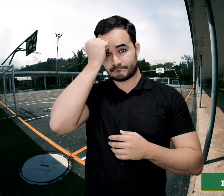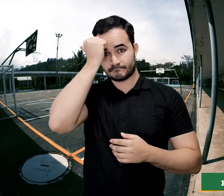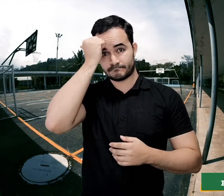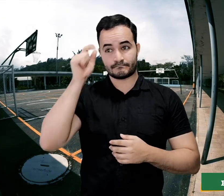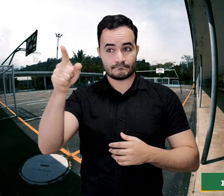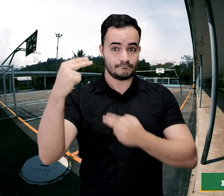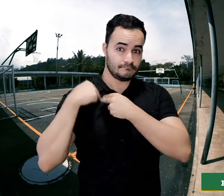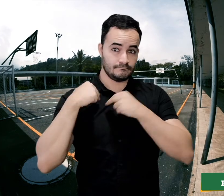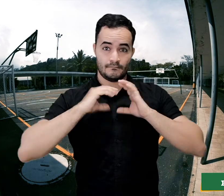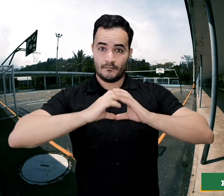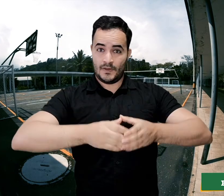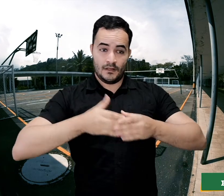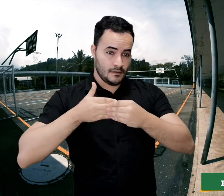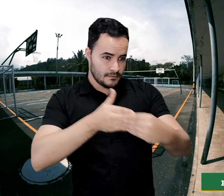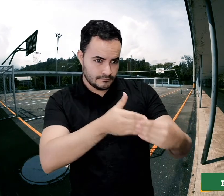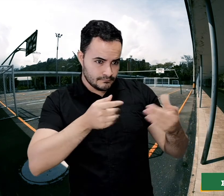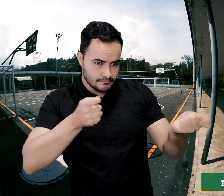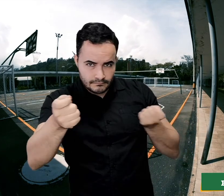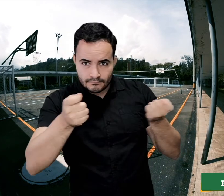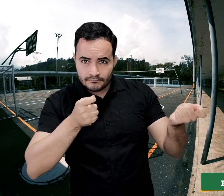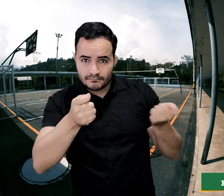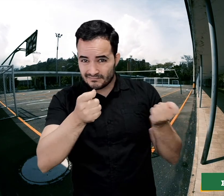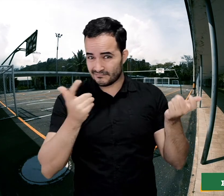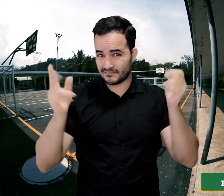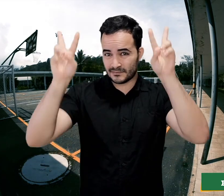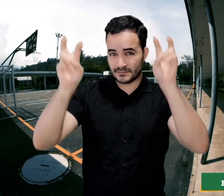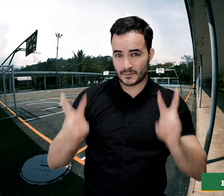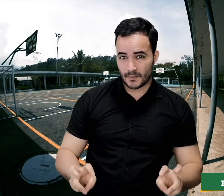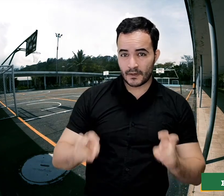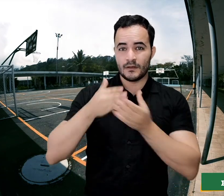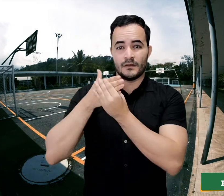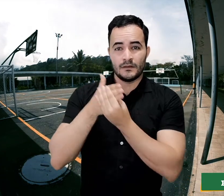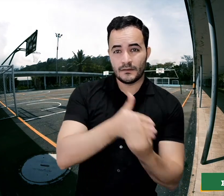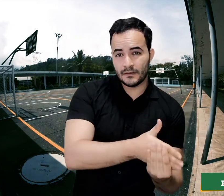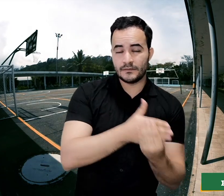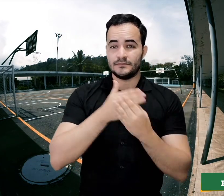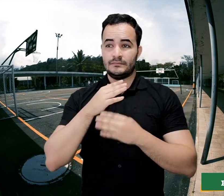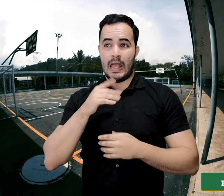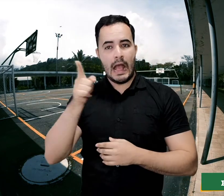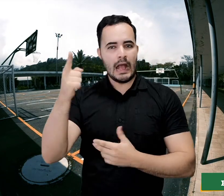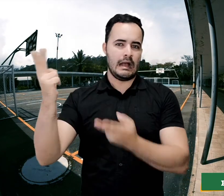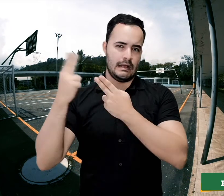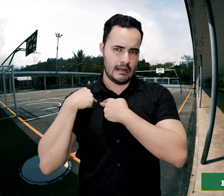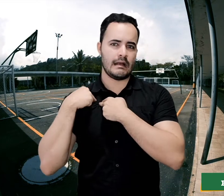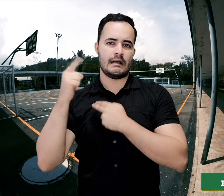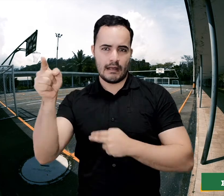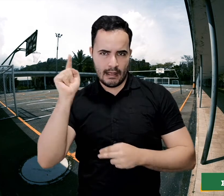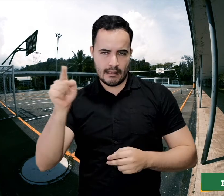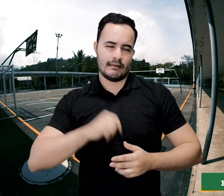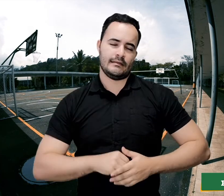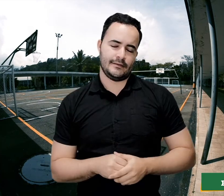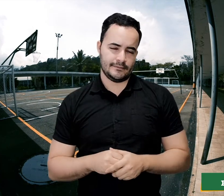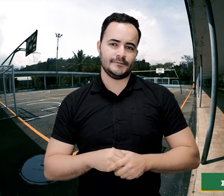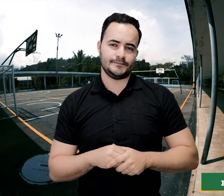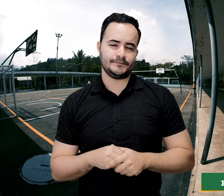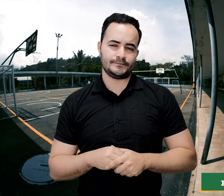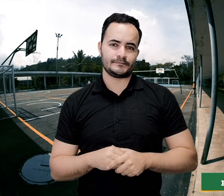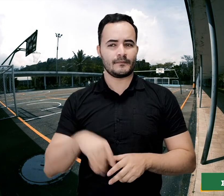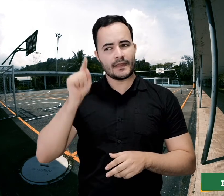encargado de la clase, de los contenidos, de la metodología, tiene la responsabilidad